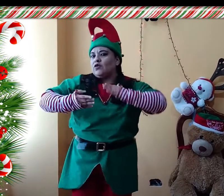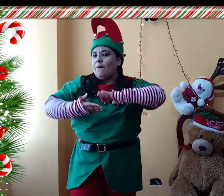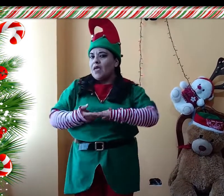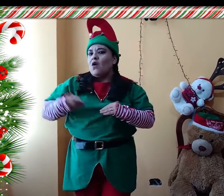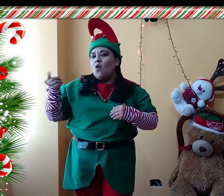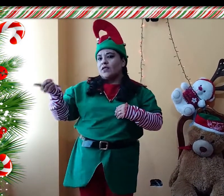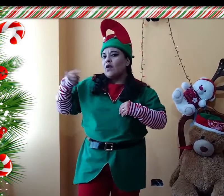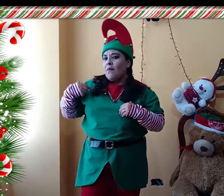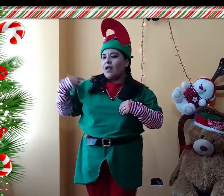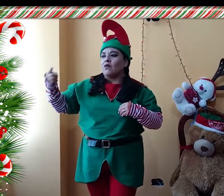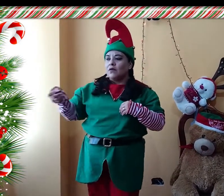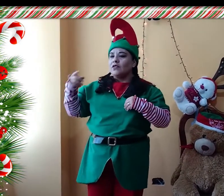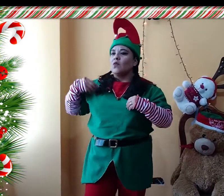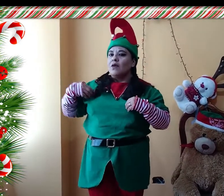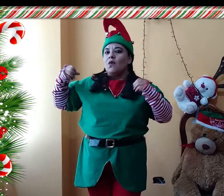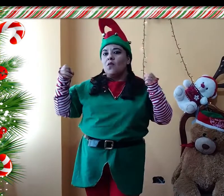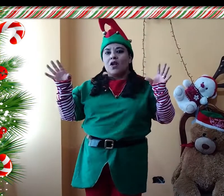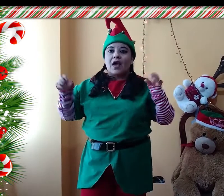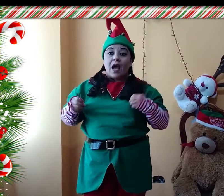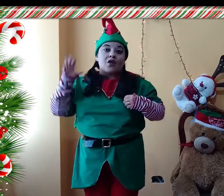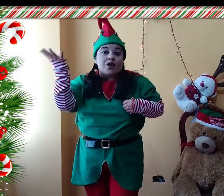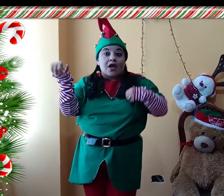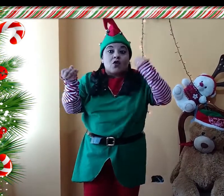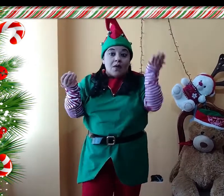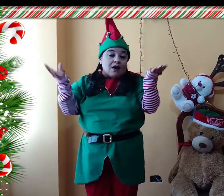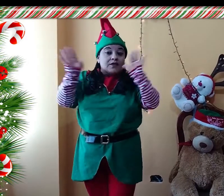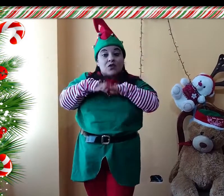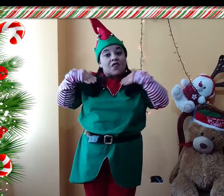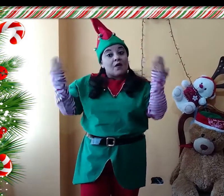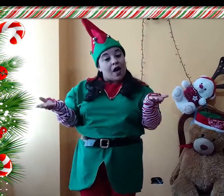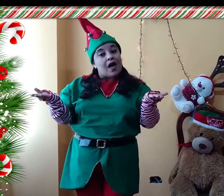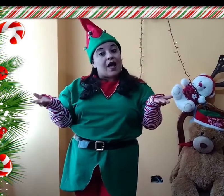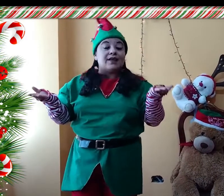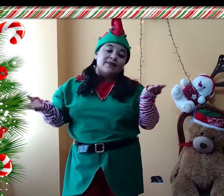Si es tu amigo o es tu hermano o es un primo muy lejano, negro, blanco, eso da igual.